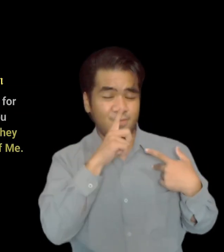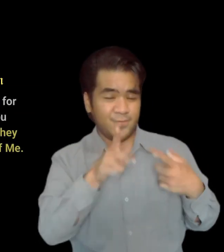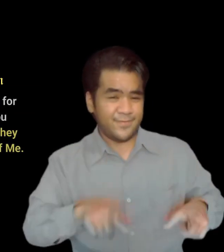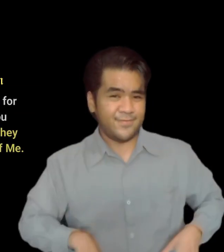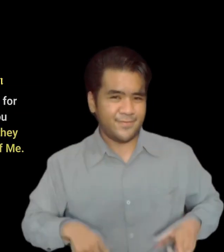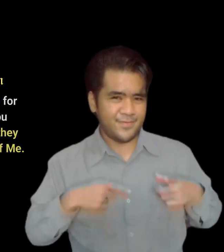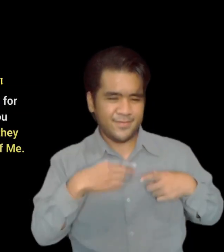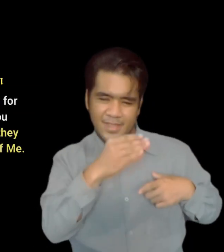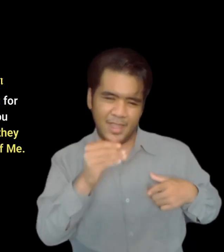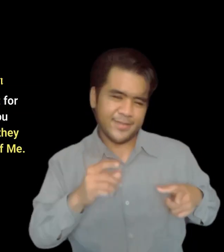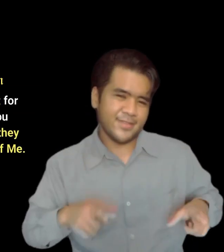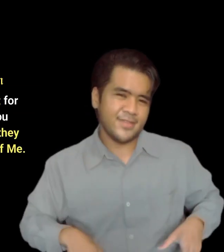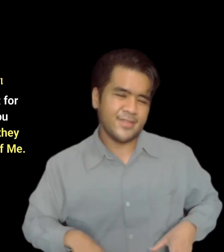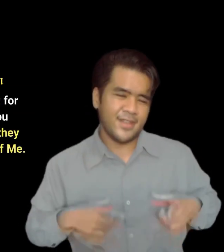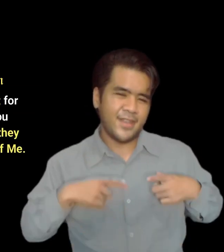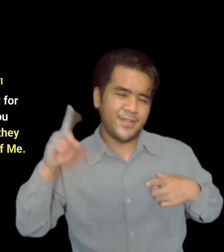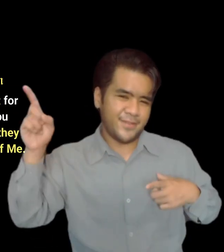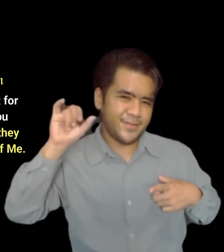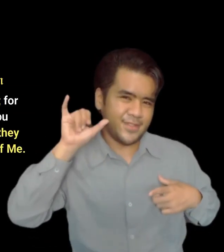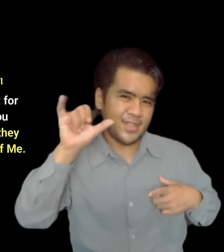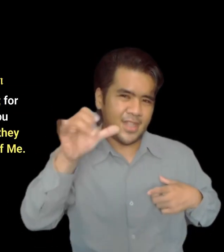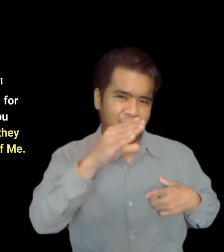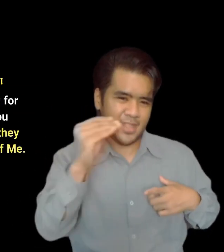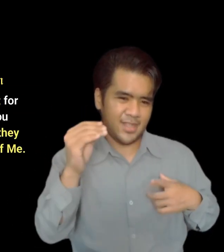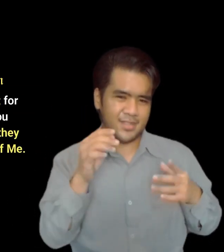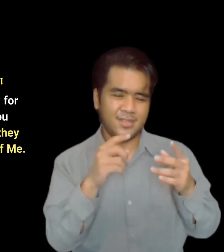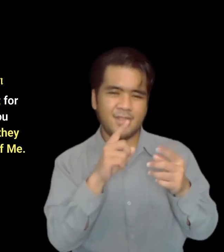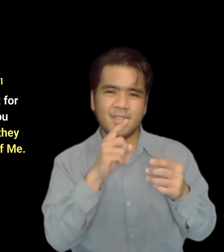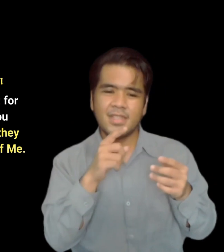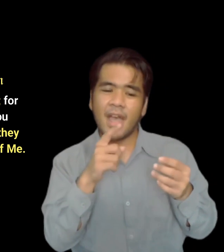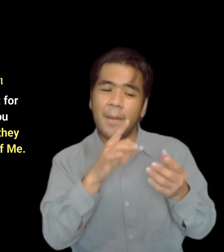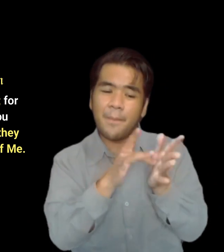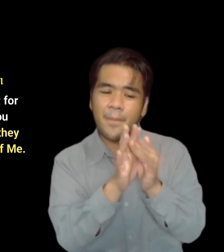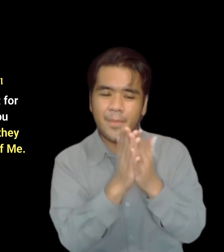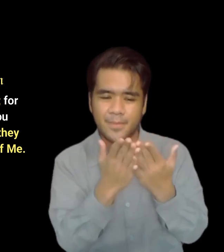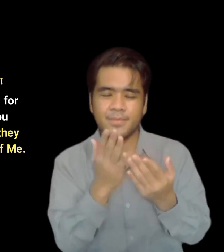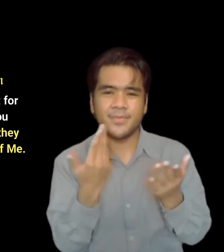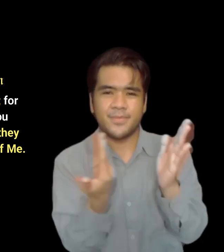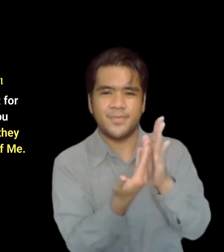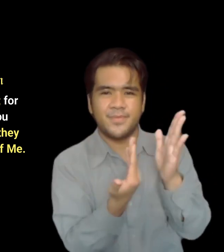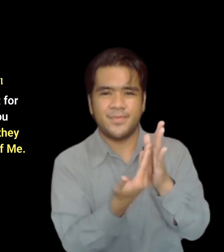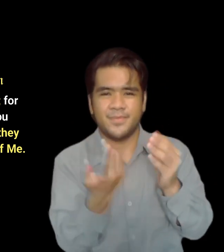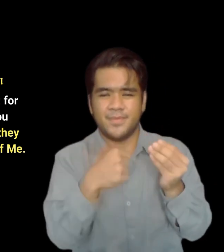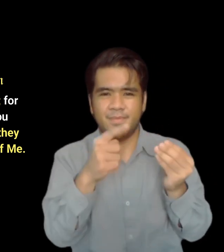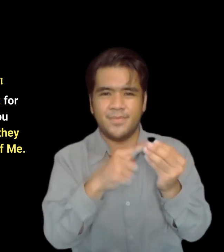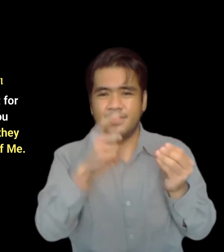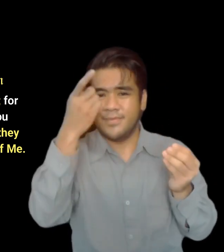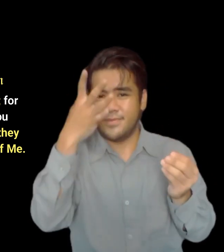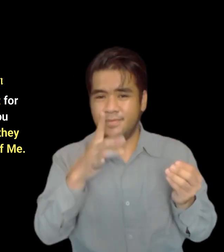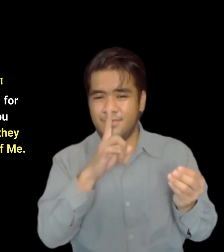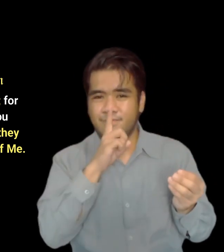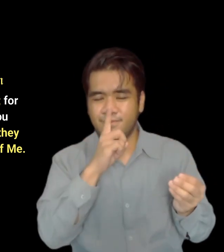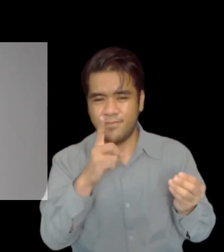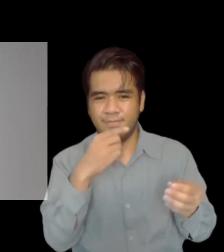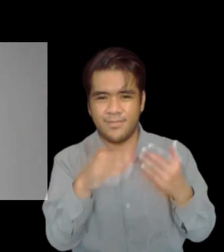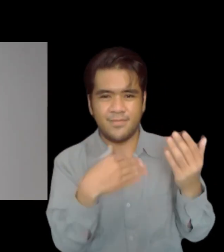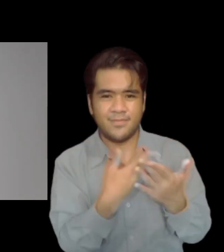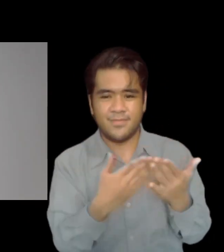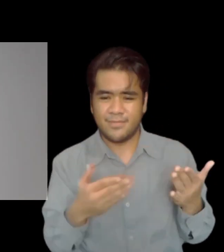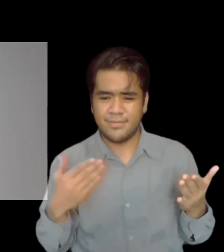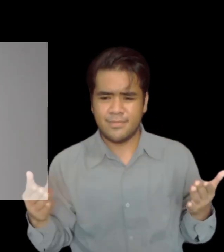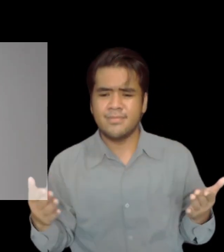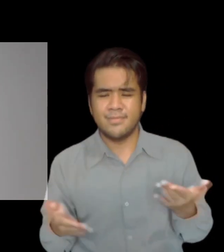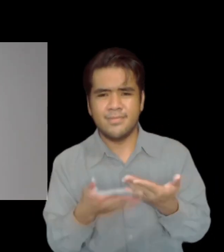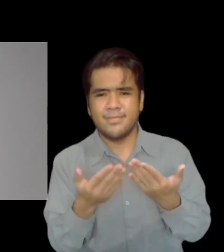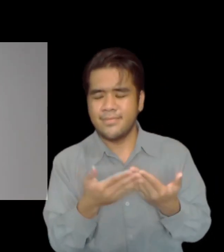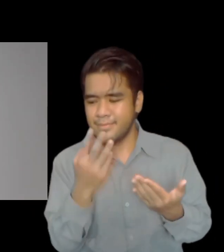dito mo lang matatagpuan ang buhay na walang hanggan. At ang mga kasulatang ito ang siyang nagpapatotoo sa ating Panginoong Hesus. Ang lahat